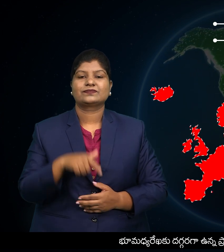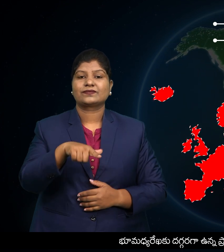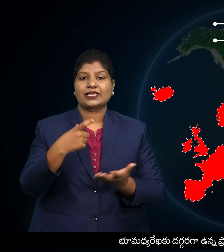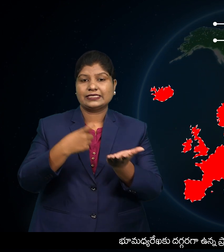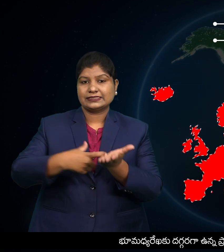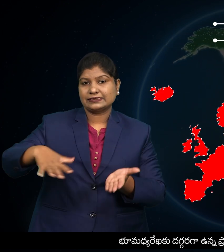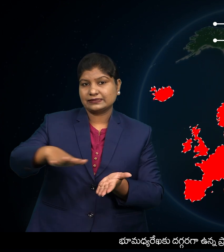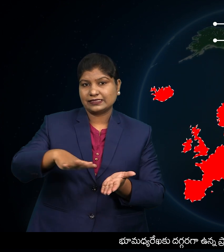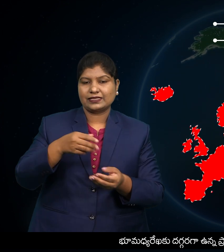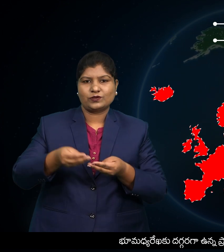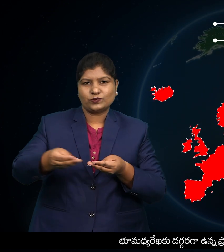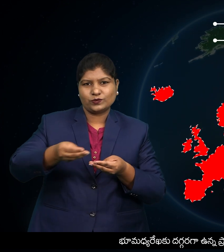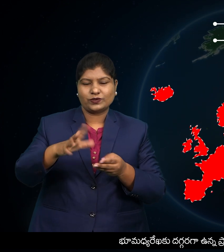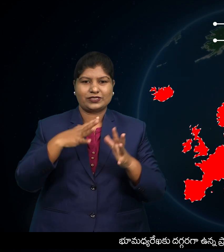ప్రాంతాలు సంవత్సరమంతా వెచ్చగా ఉంటాయి.